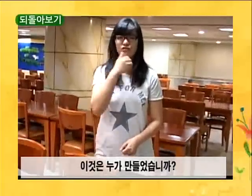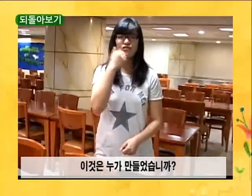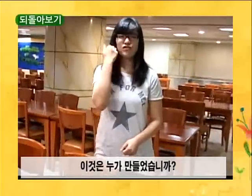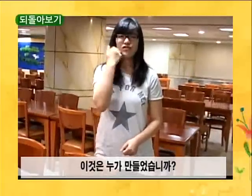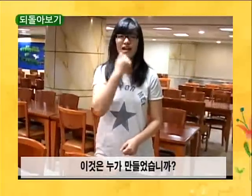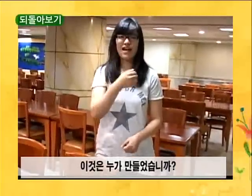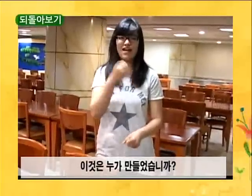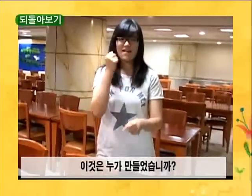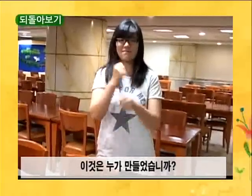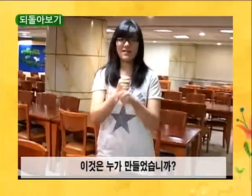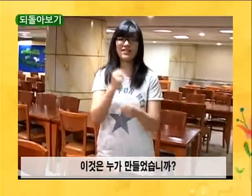한글자막 by